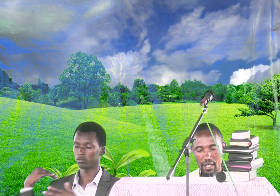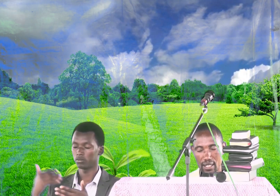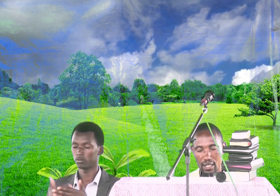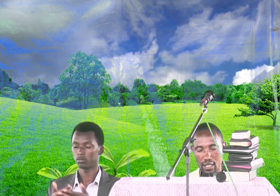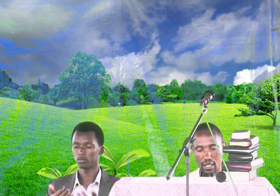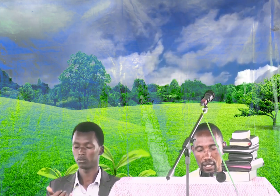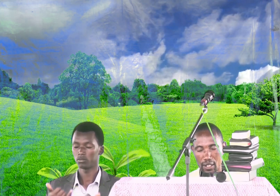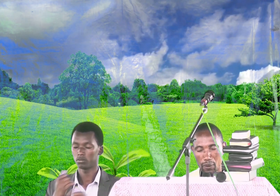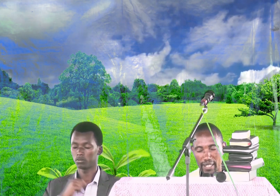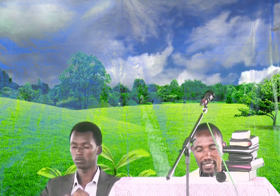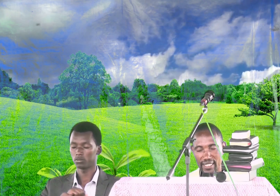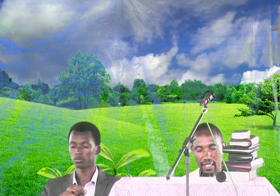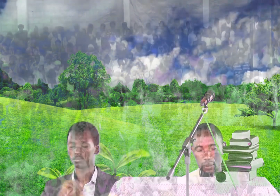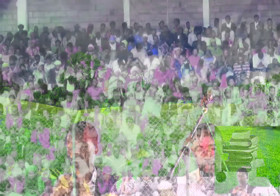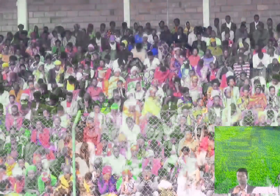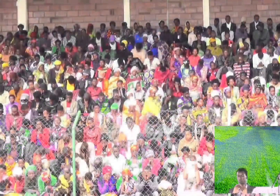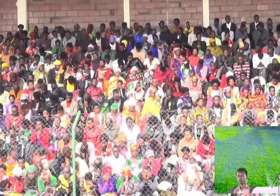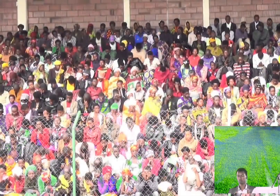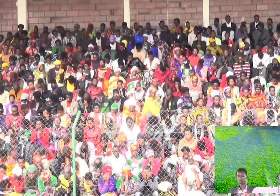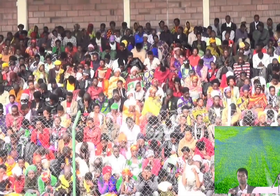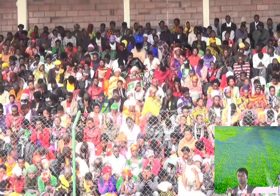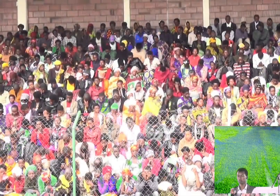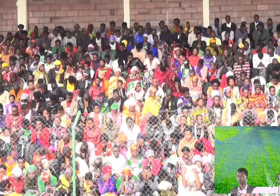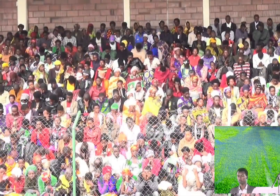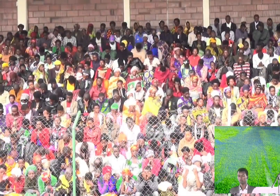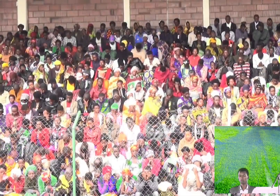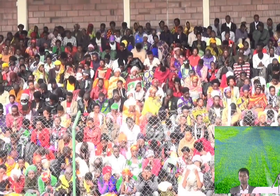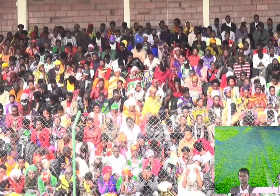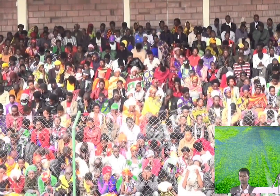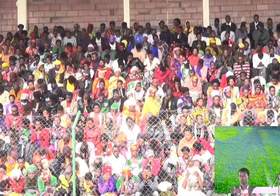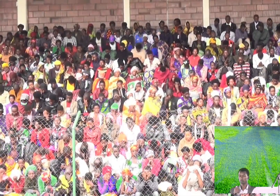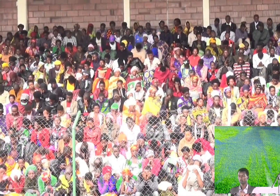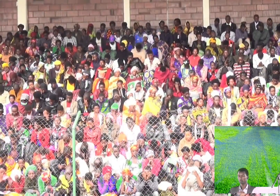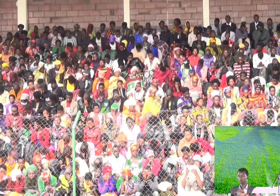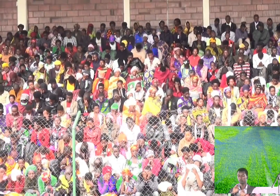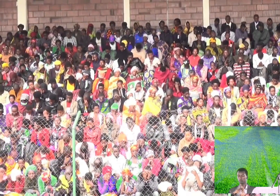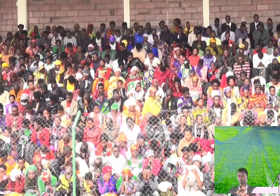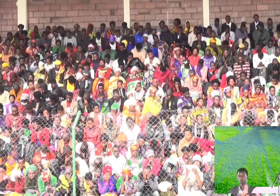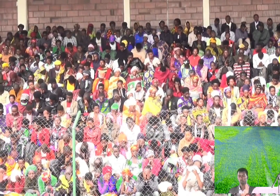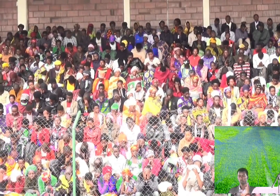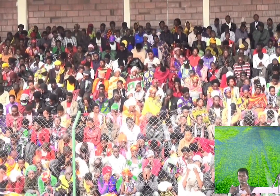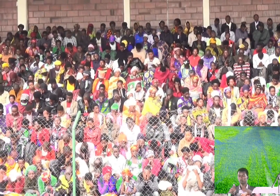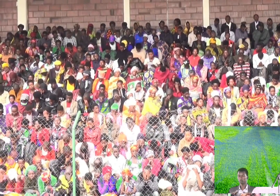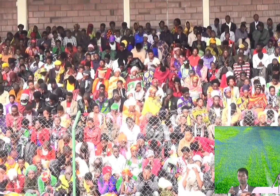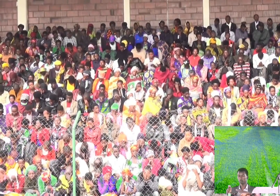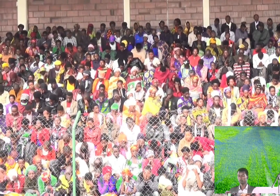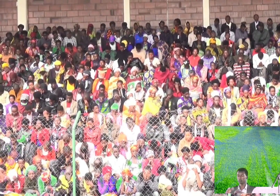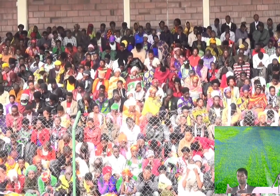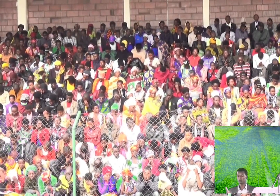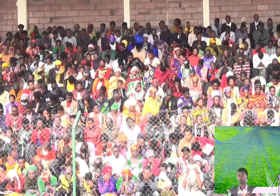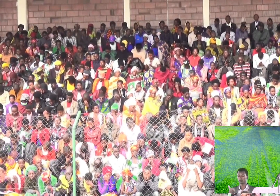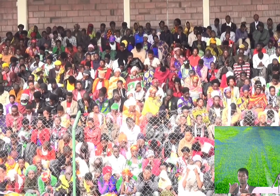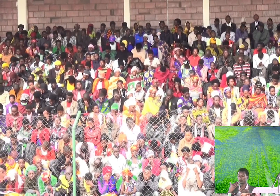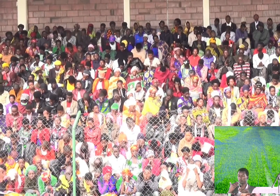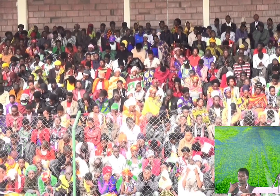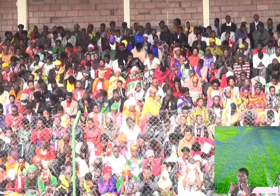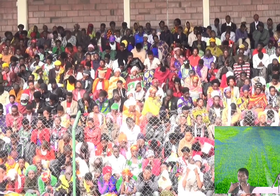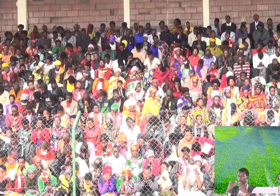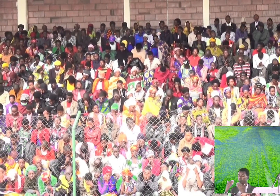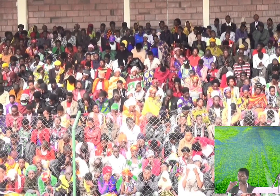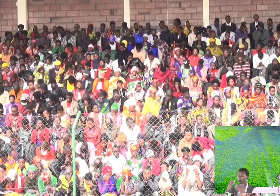waraturindiye, warinze gahunda zose zabereye ahangaha. Tugushimiye ko kugeza muri uyu